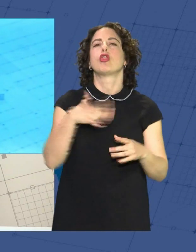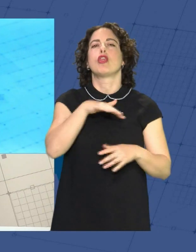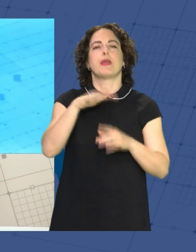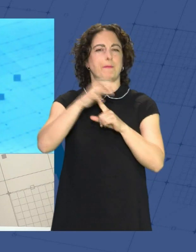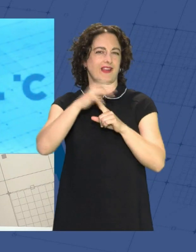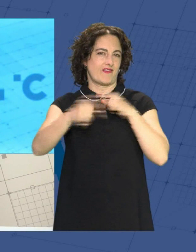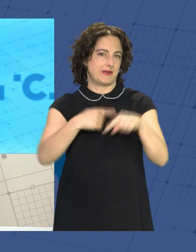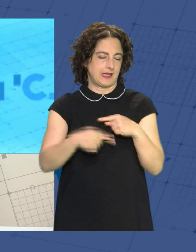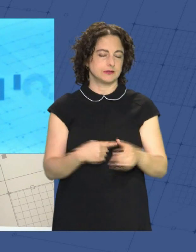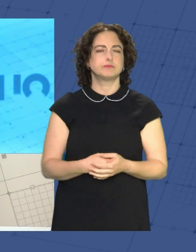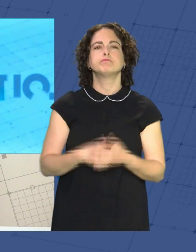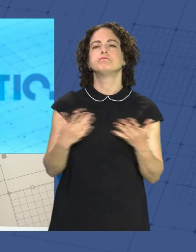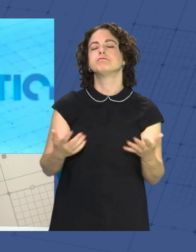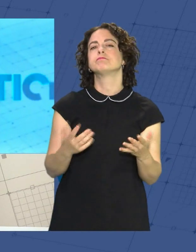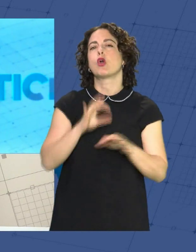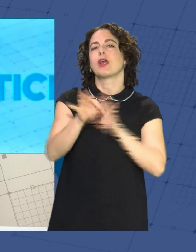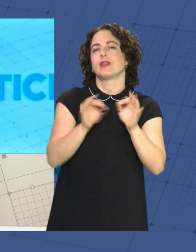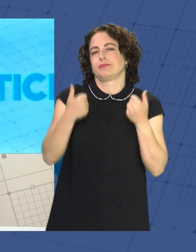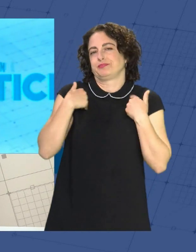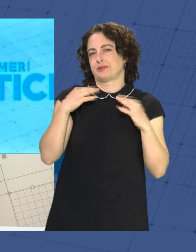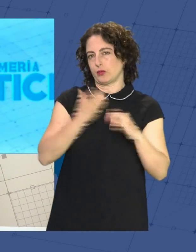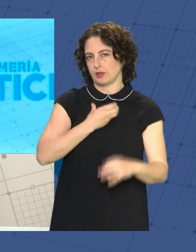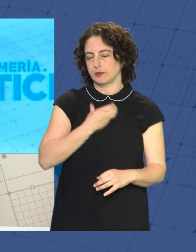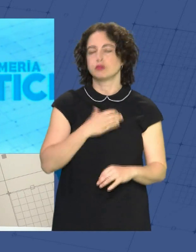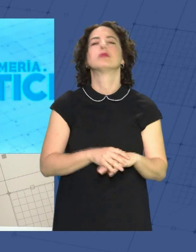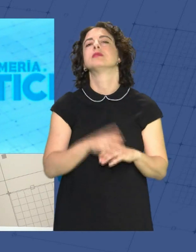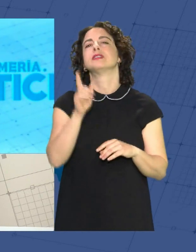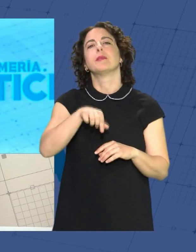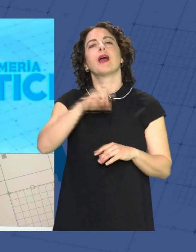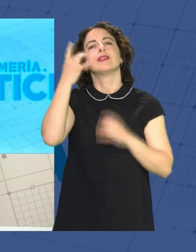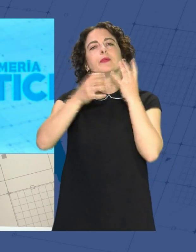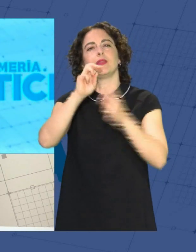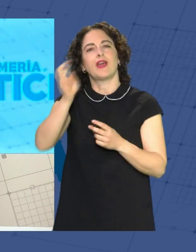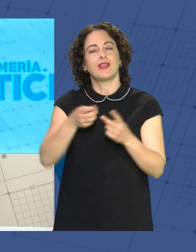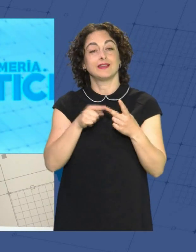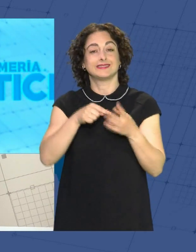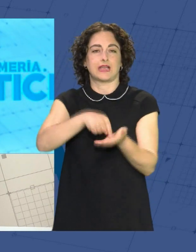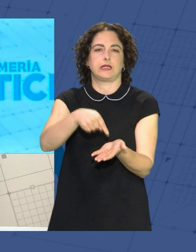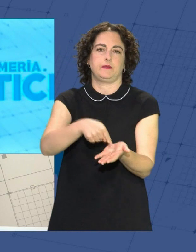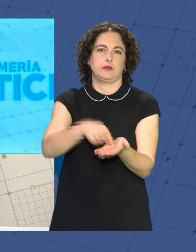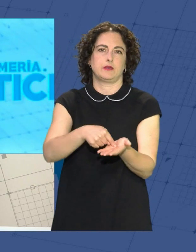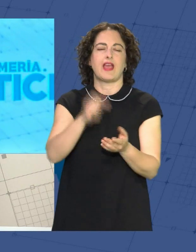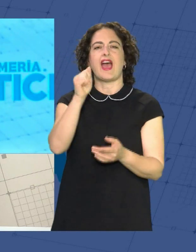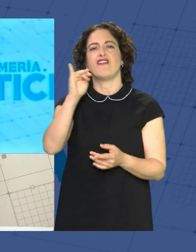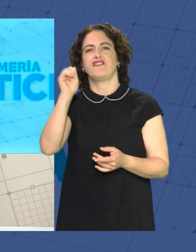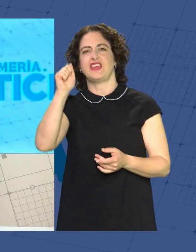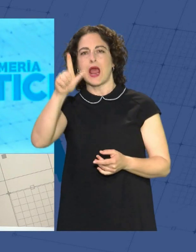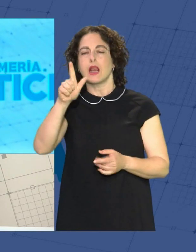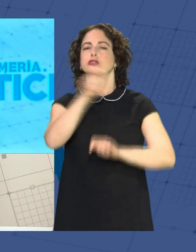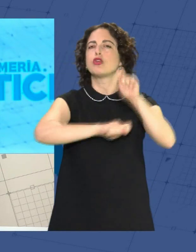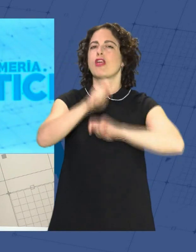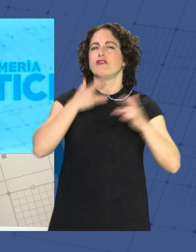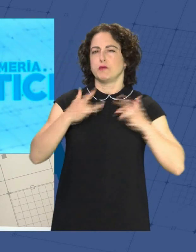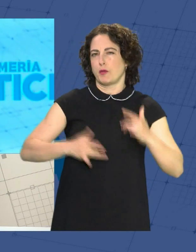Familias organizado por el Ayuntamiento. También actividades, esta vez reivindicativas, de AFIAL, la Asociación de